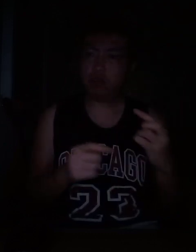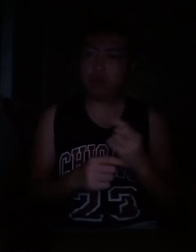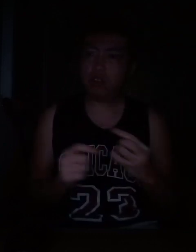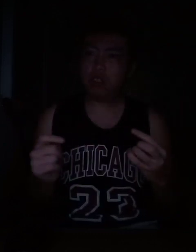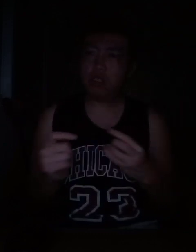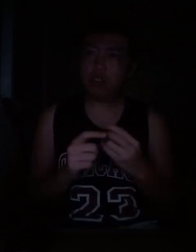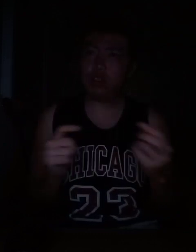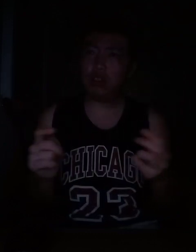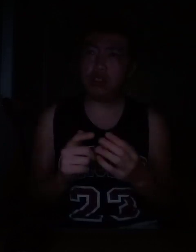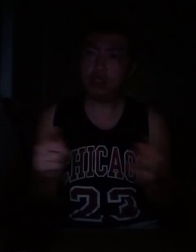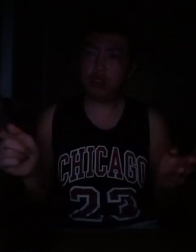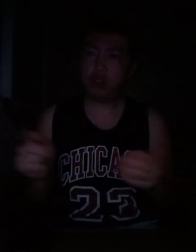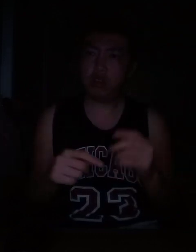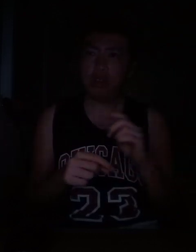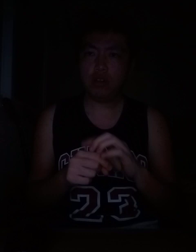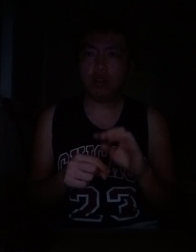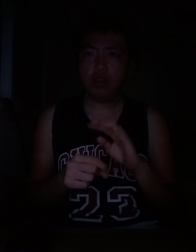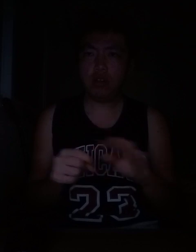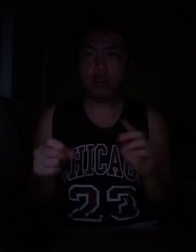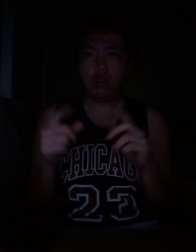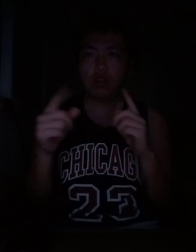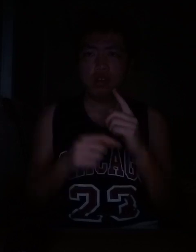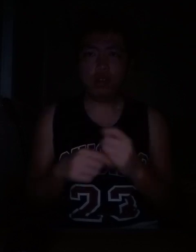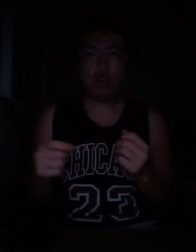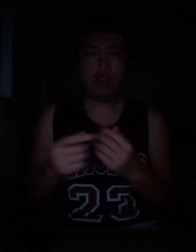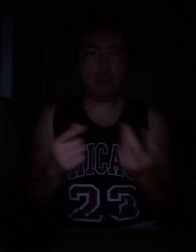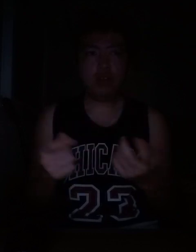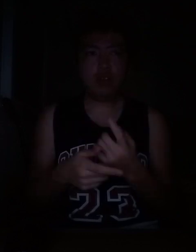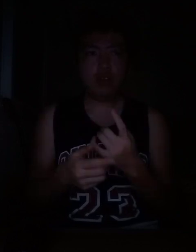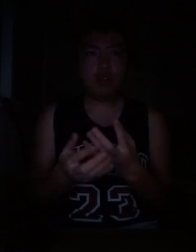휴가가 적절한지를 놓고도 논란일 것으로 보입니다. 조인호 기자입니다.